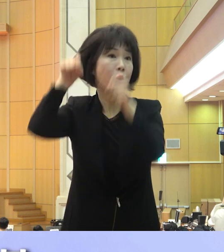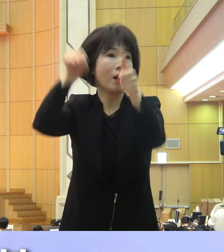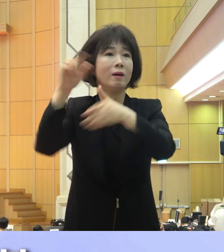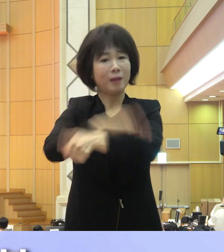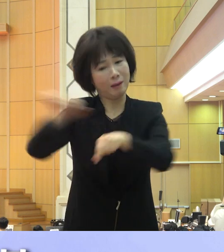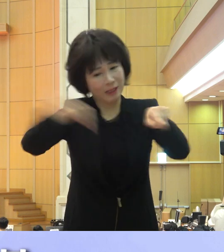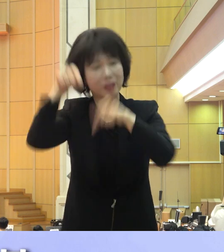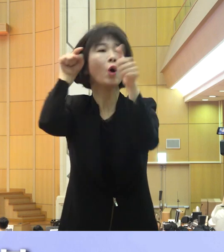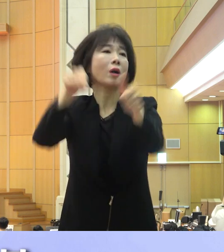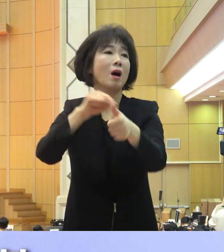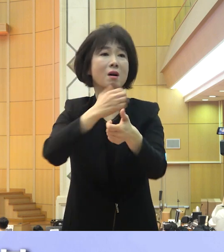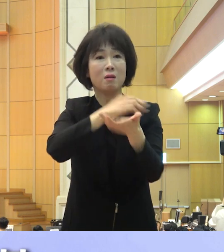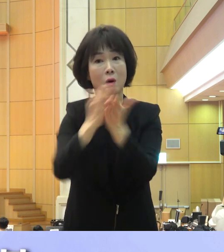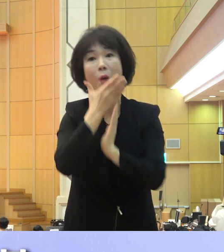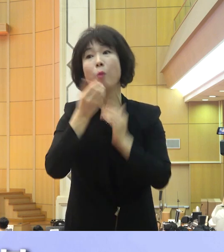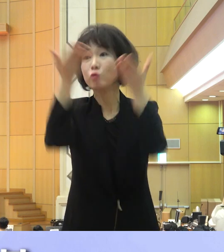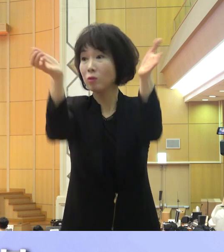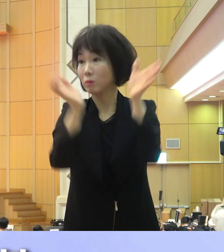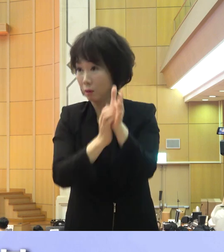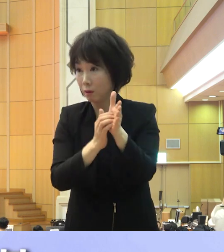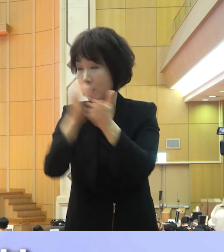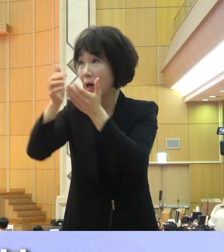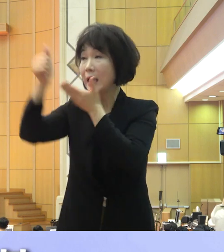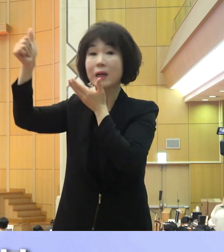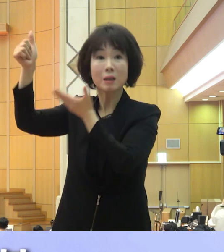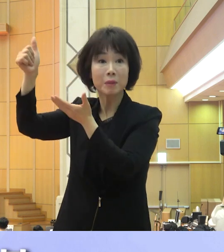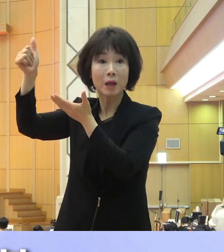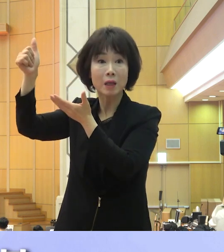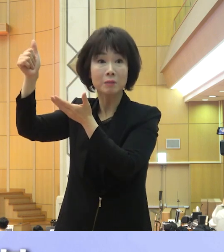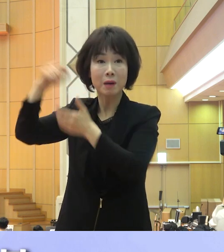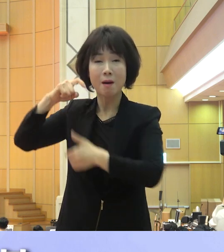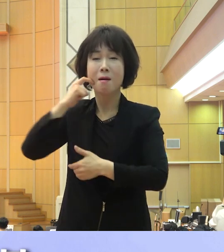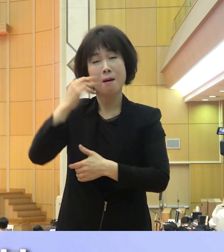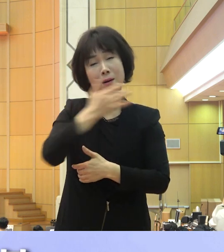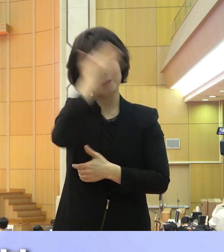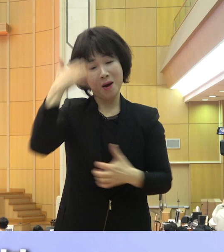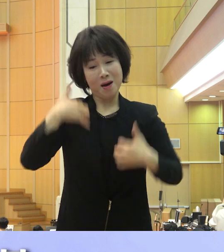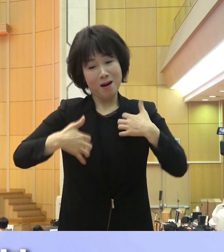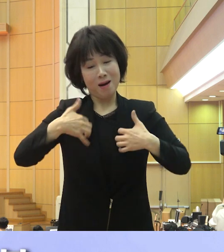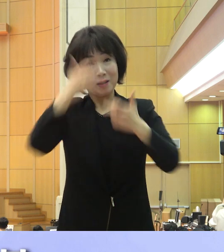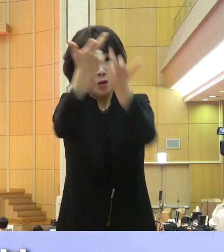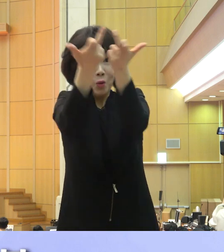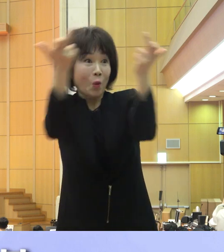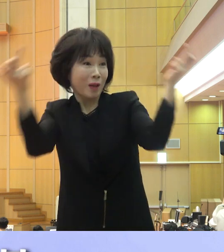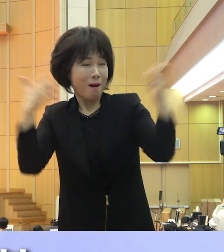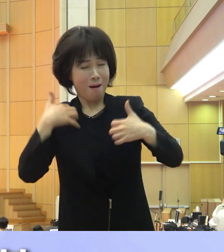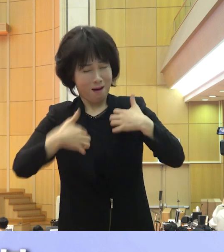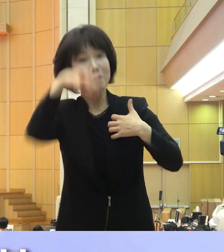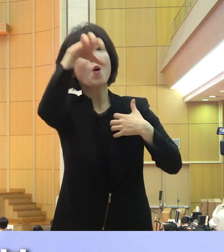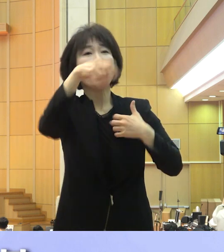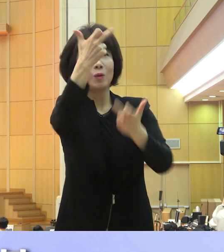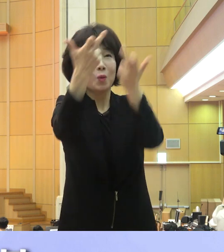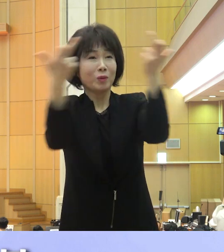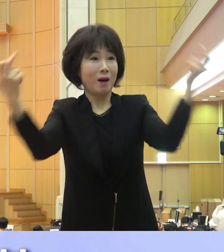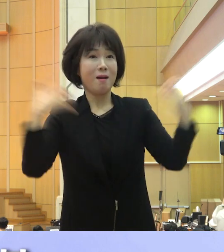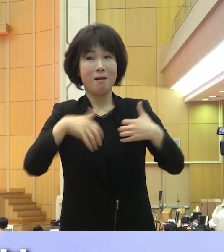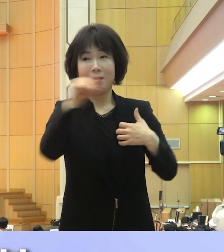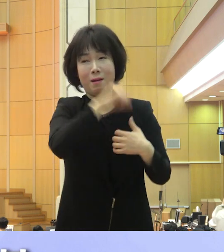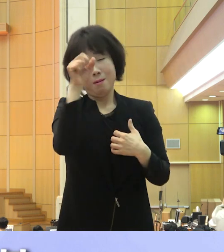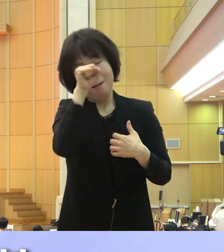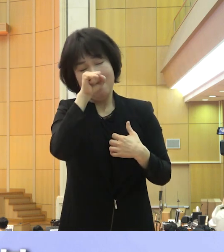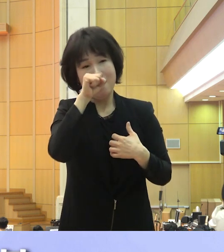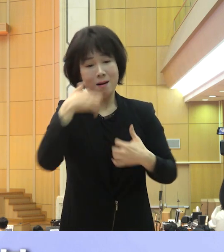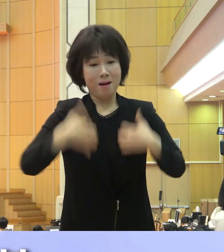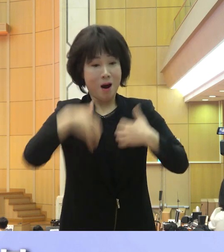정복하라, 다스려라. 그리고 하나님께서 에덴 동산이라고 하는 그 아름답고